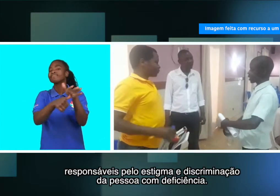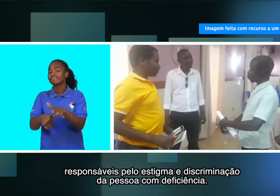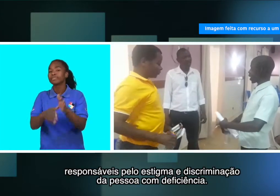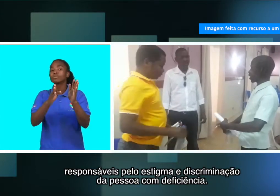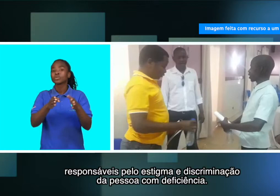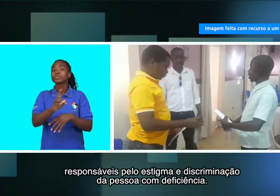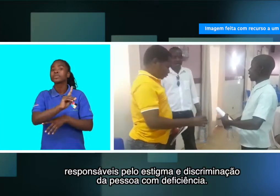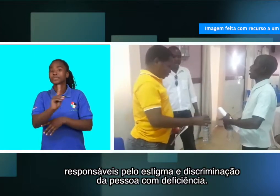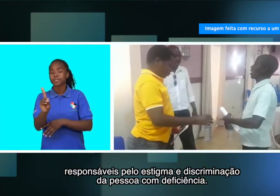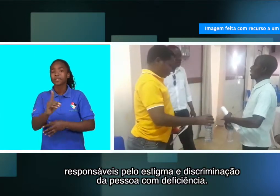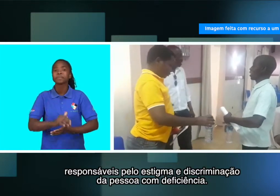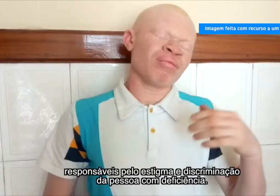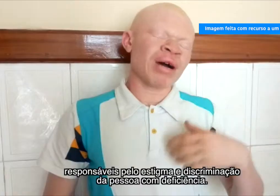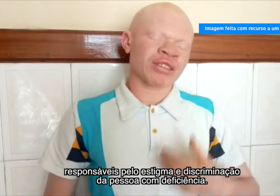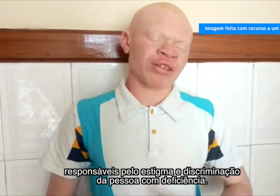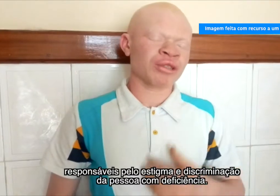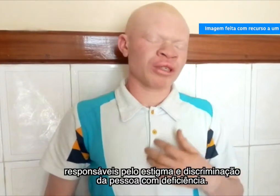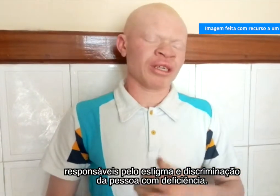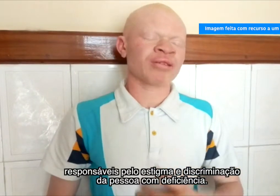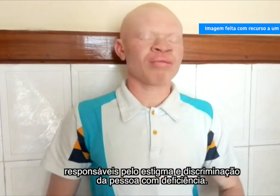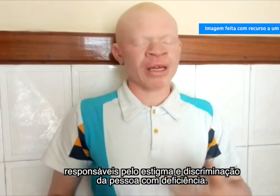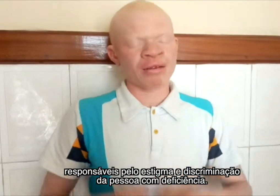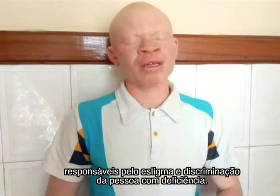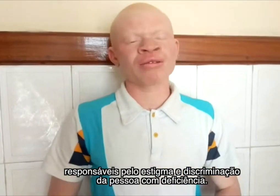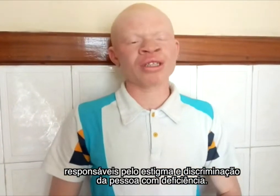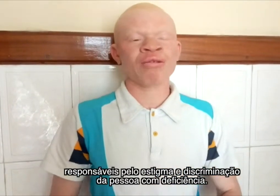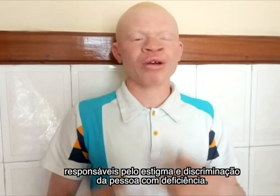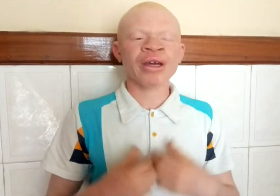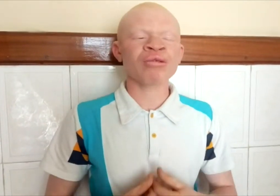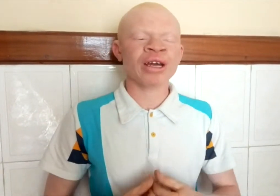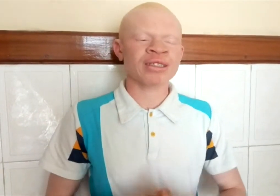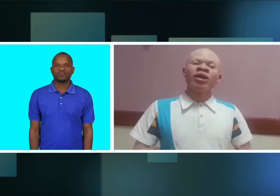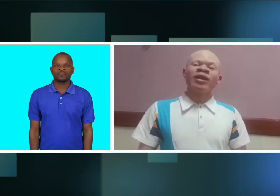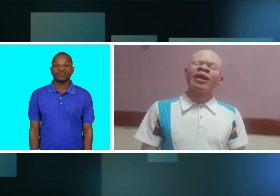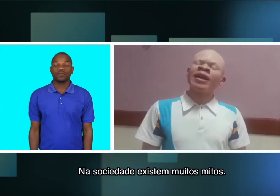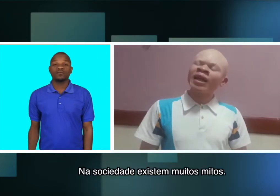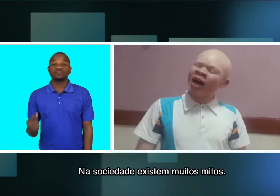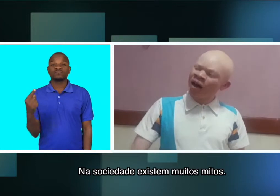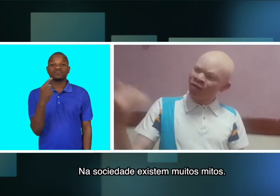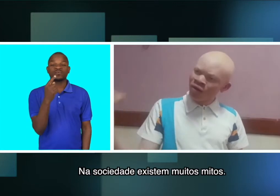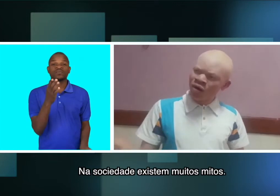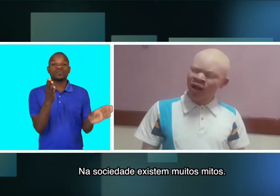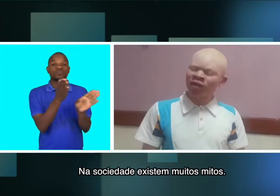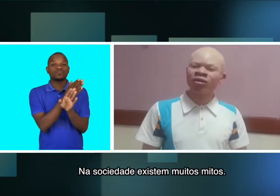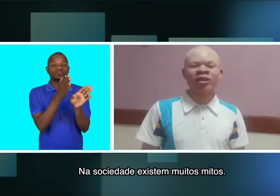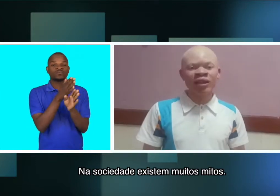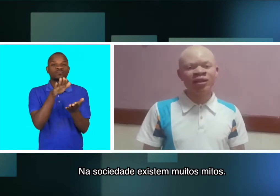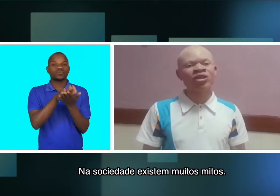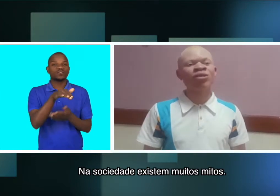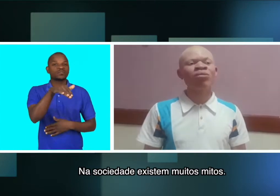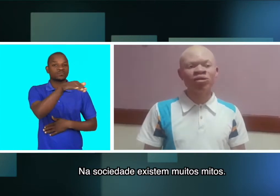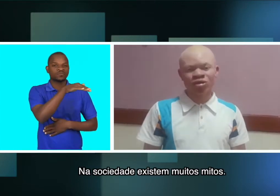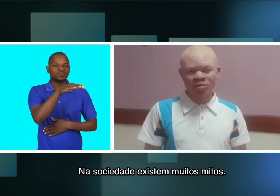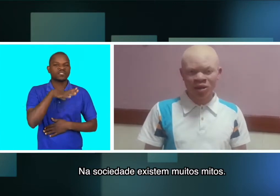responsáveis pelo estigma e discriminação da pessoa com deficiência. Lá fora, na sociedade,